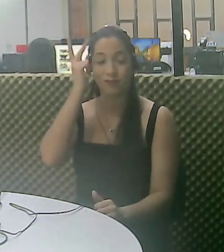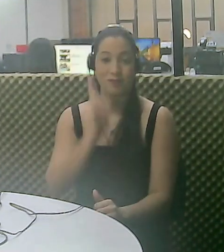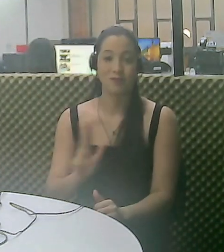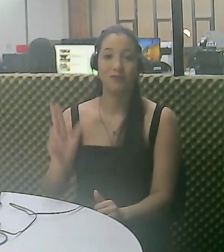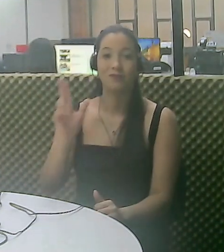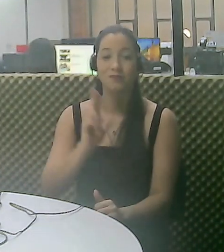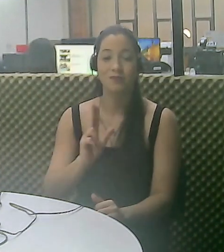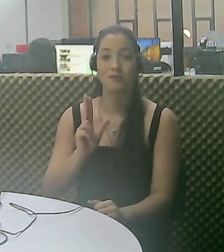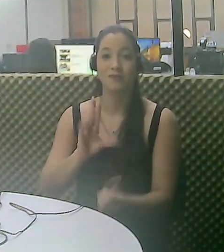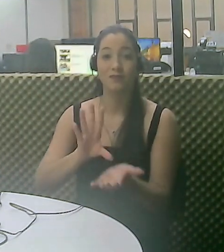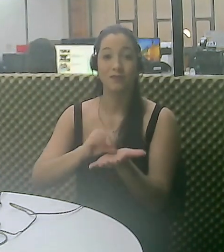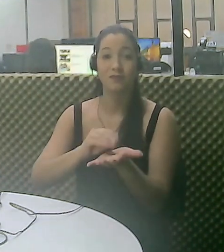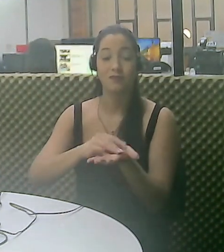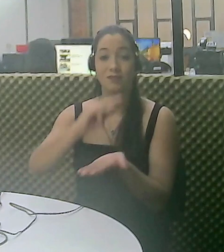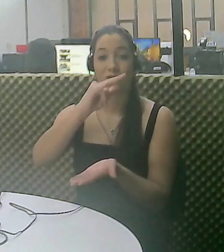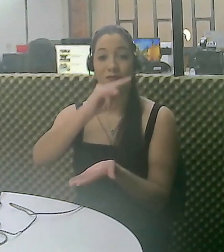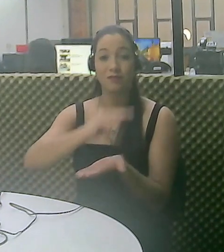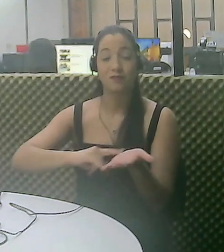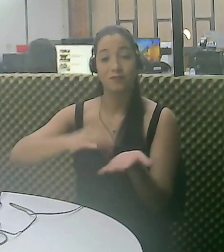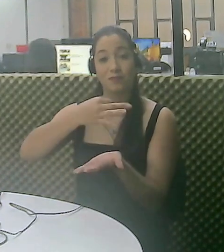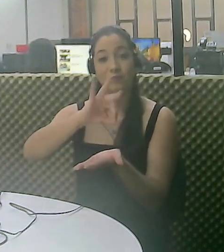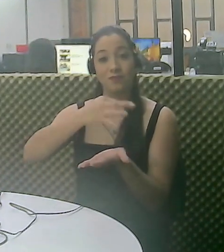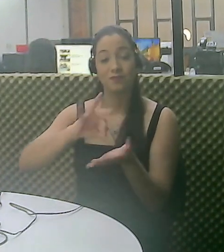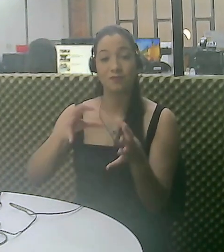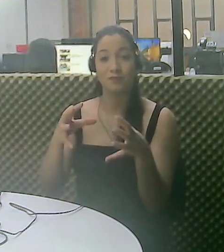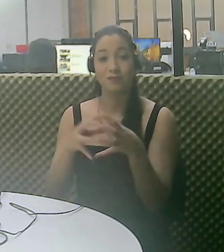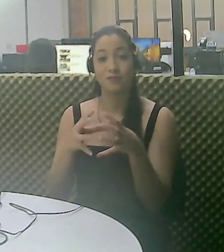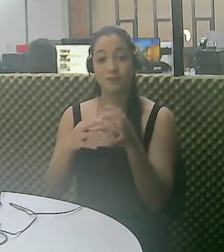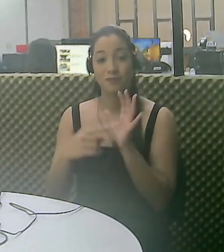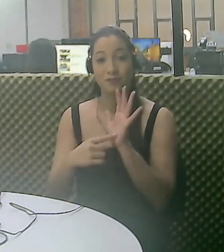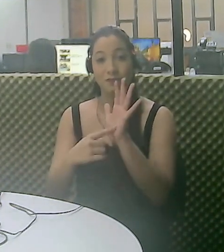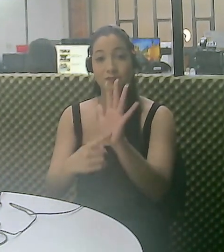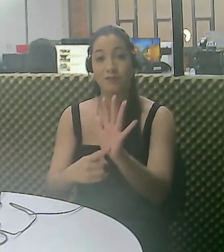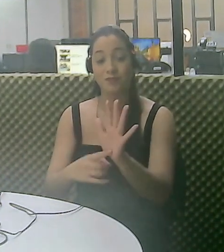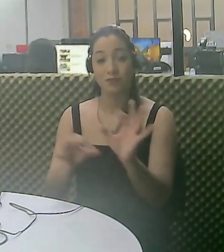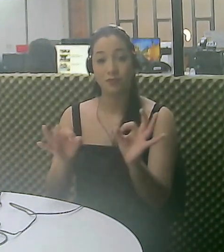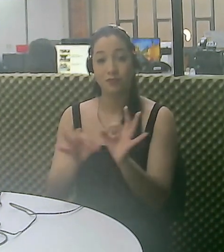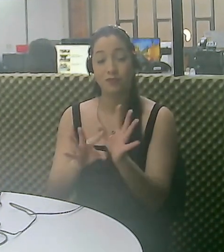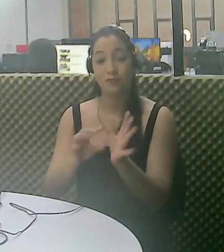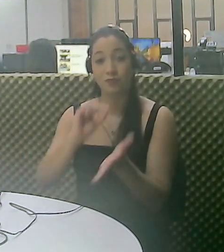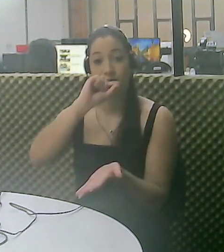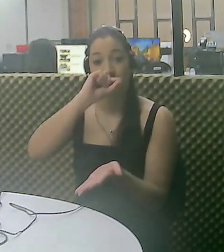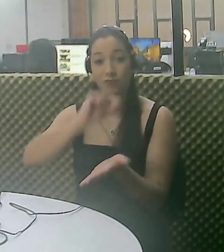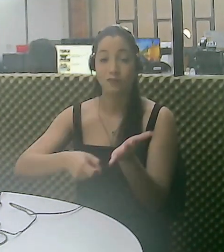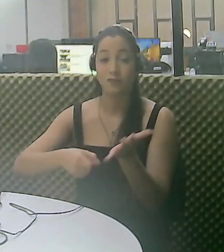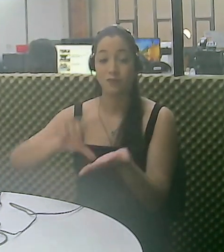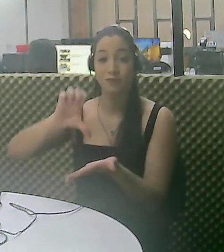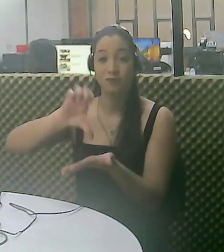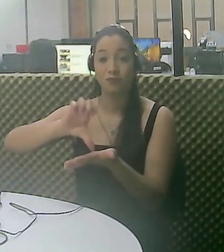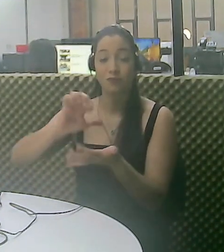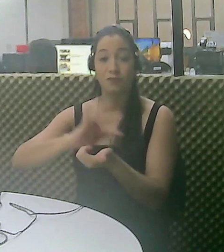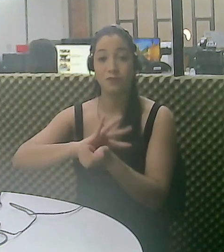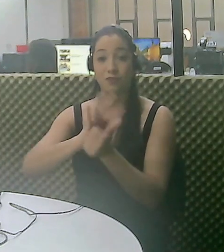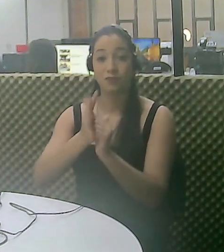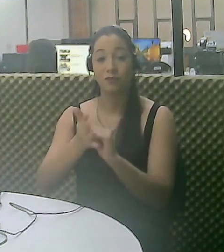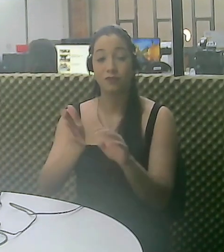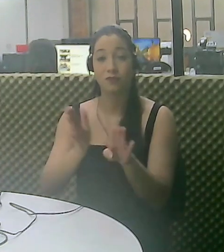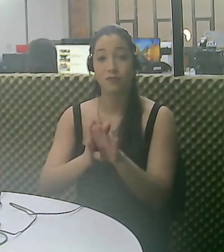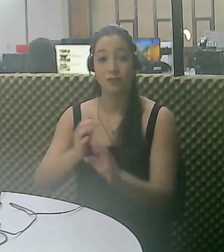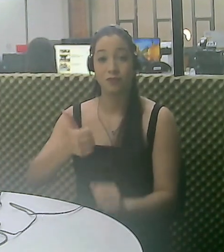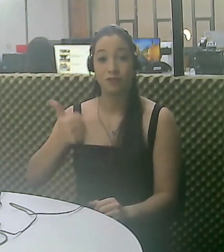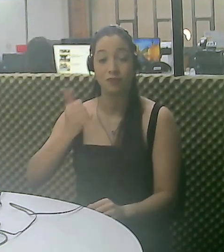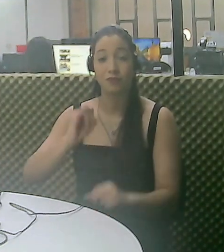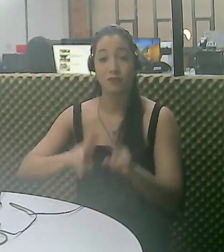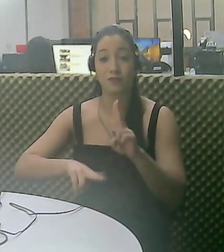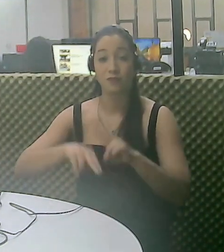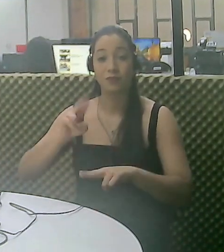Uberlândia e baixe a ficha de inscrição das equipes e a apresente preenchida no ato da inscrição na sede da Futel até 1º de